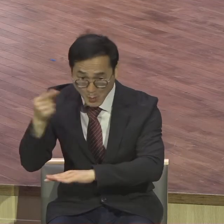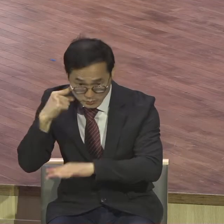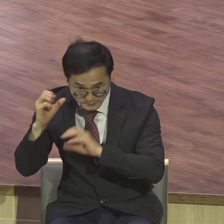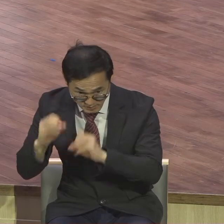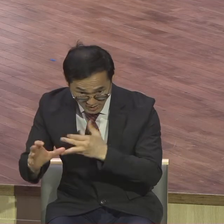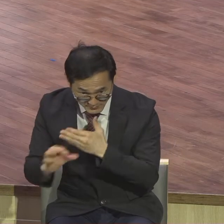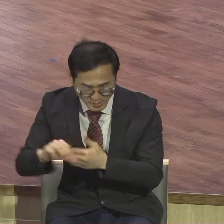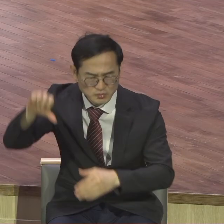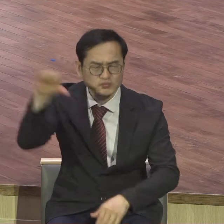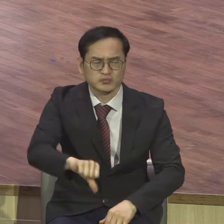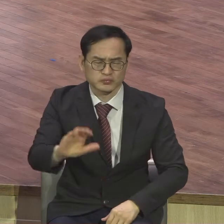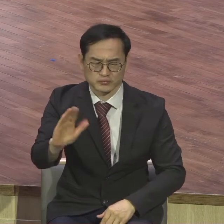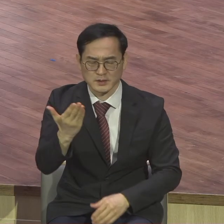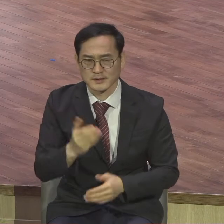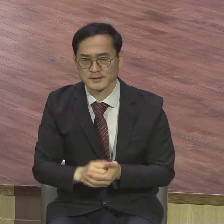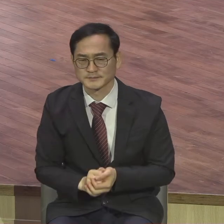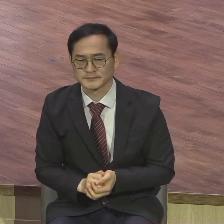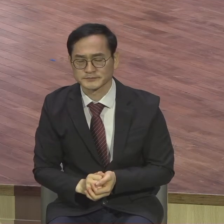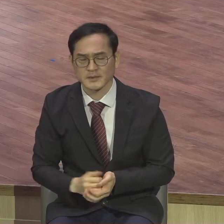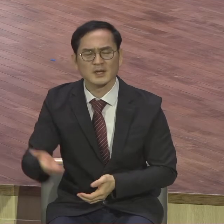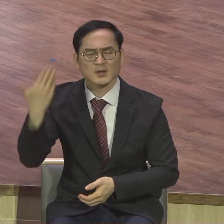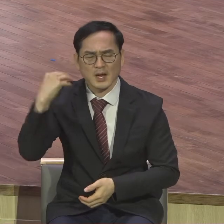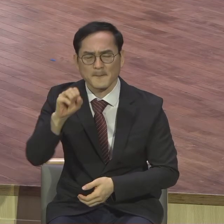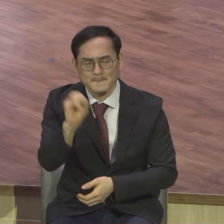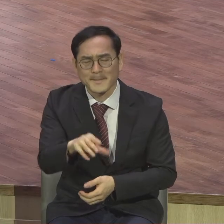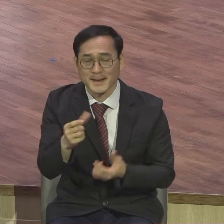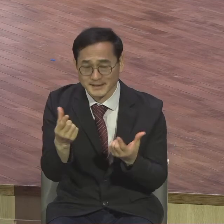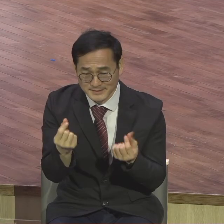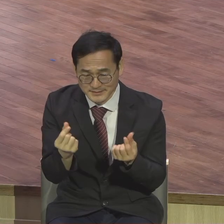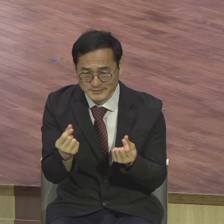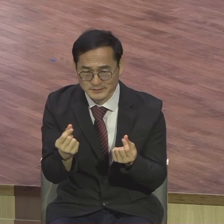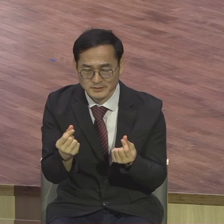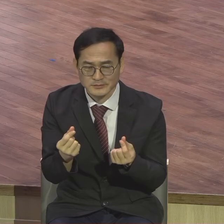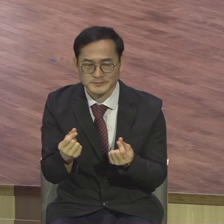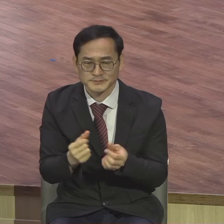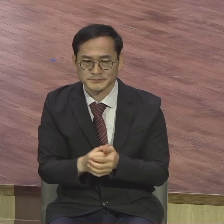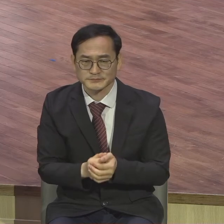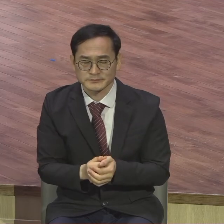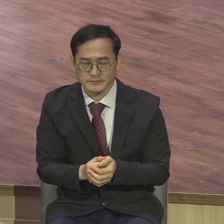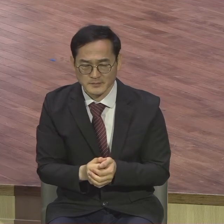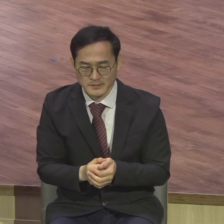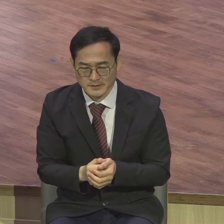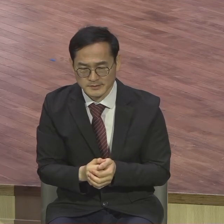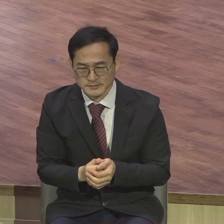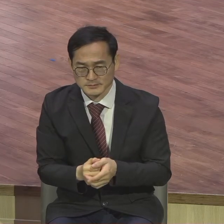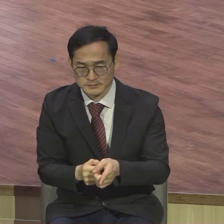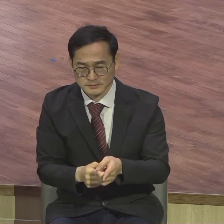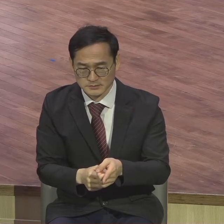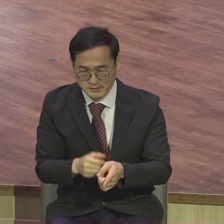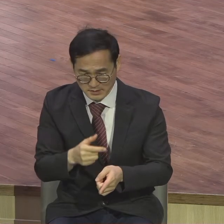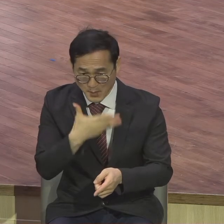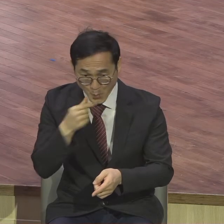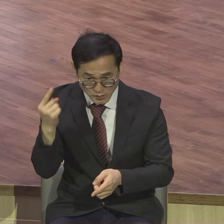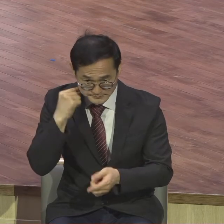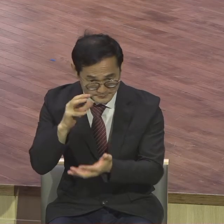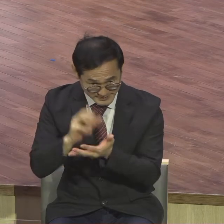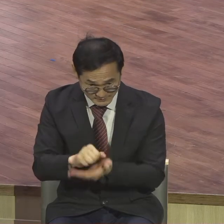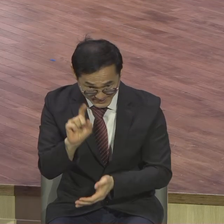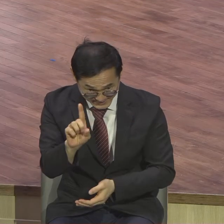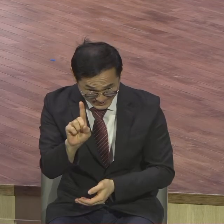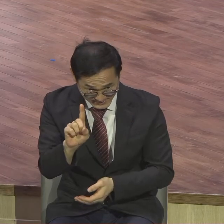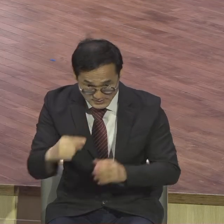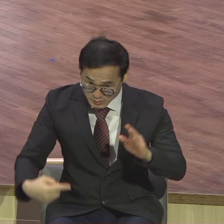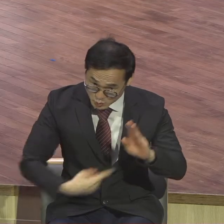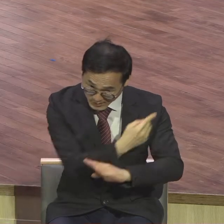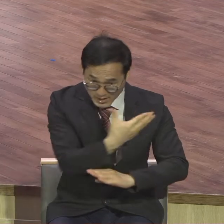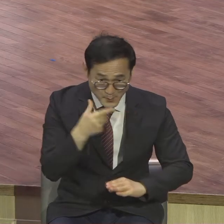받을지어다. 우리가 전에 말하였거니와 내가 지금 다시 말하노니 만일 누구든지 너희가 받은 것 외에 다른 복음을 전하면